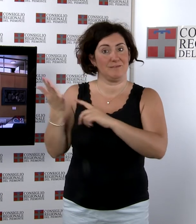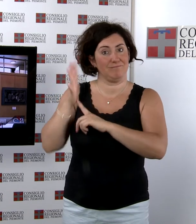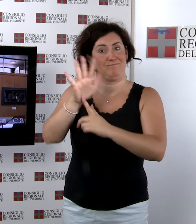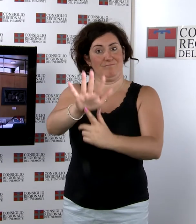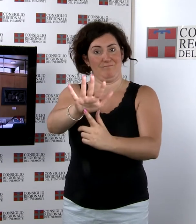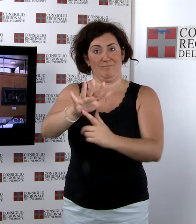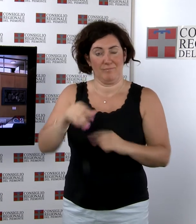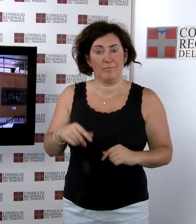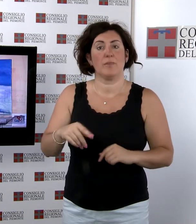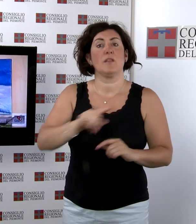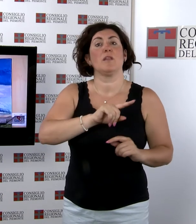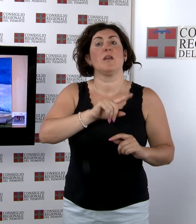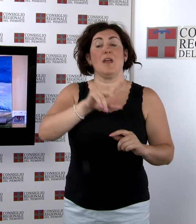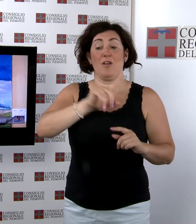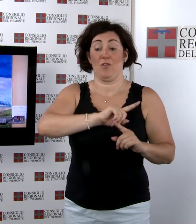in